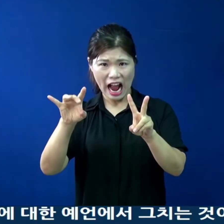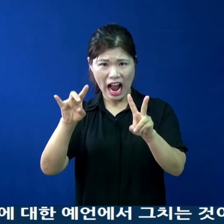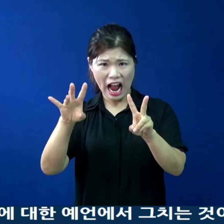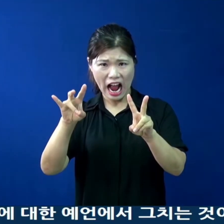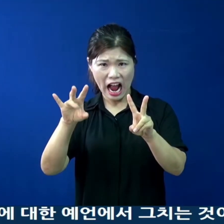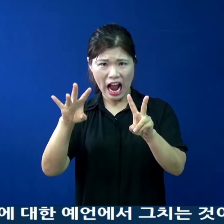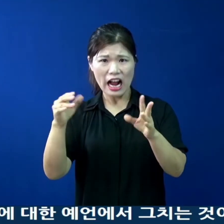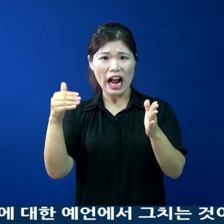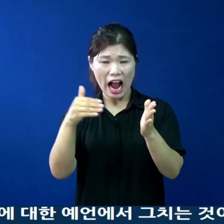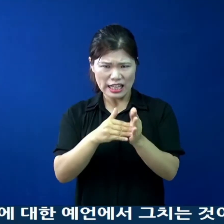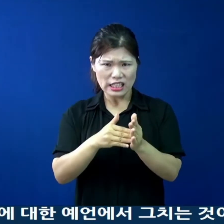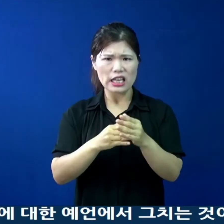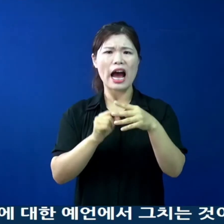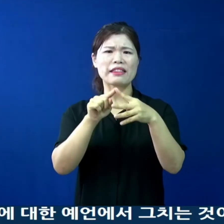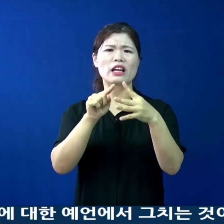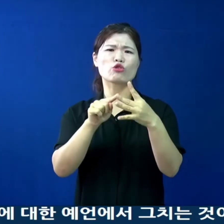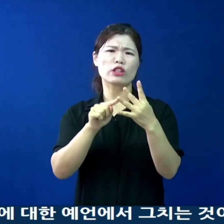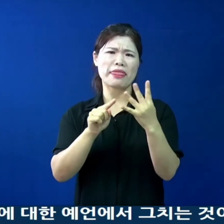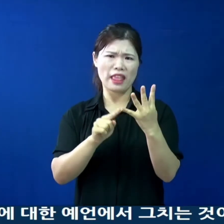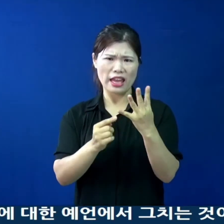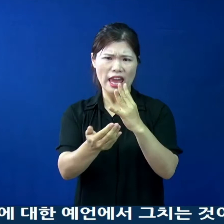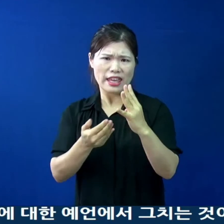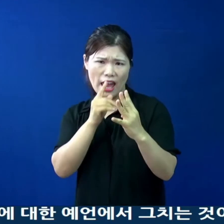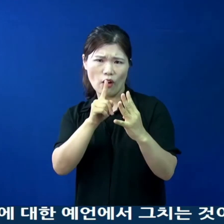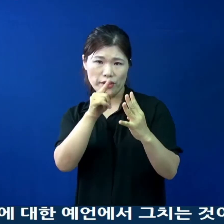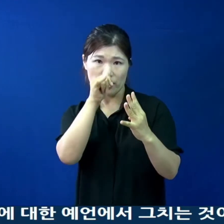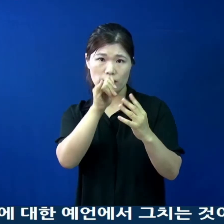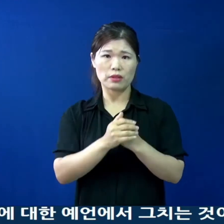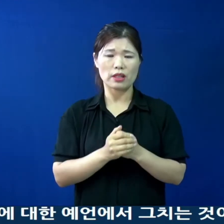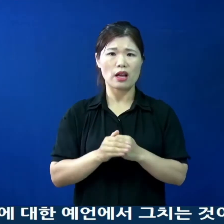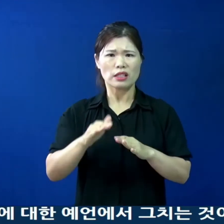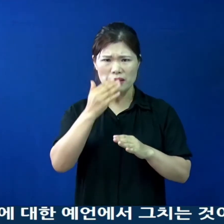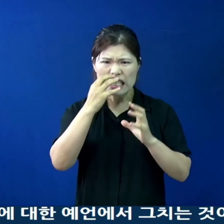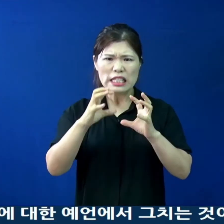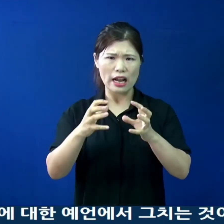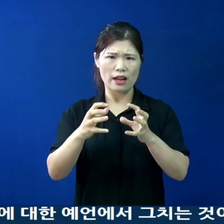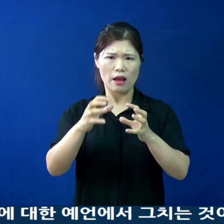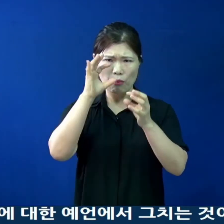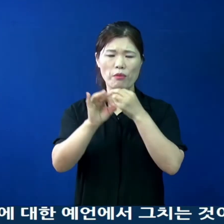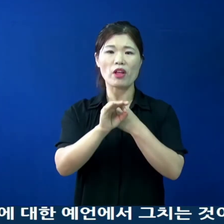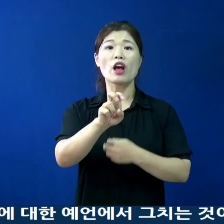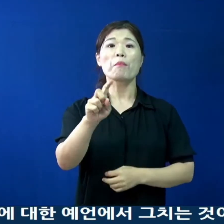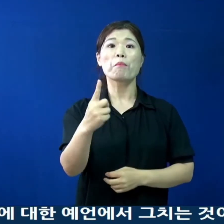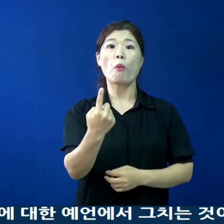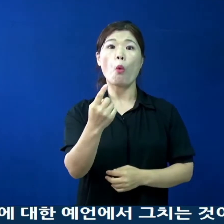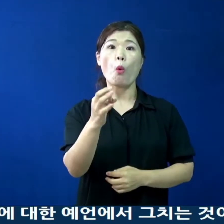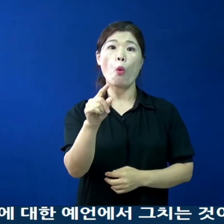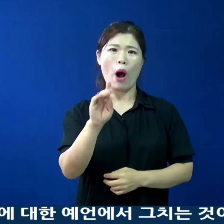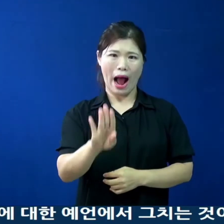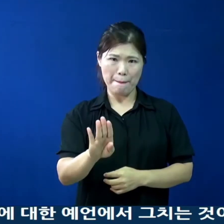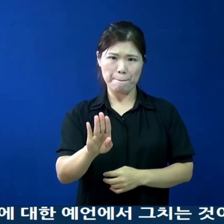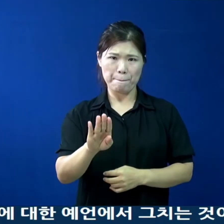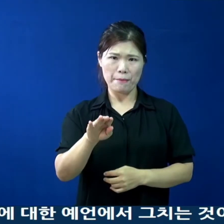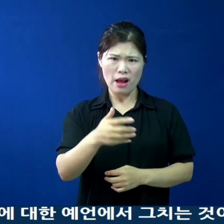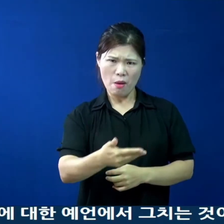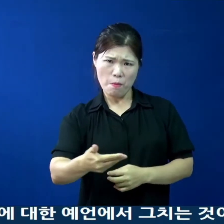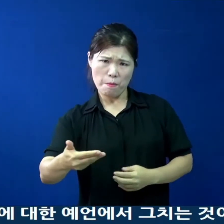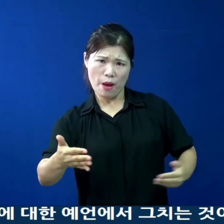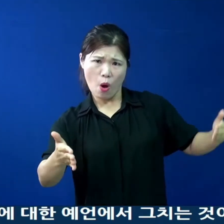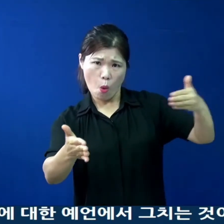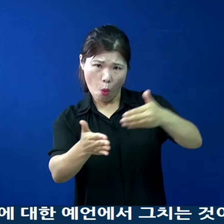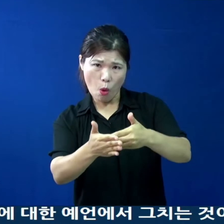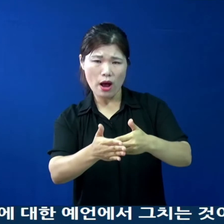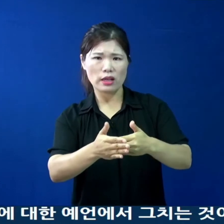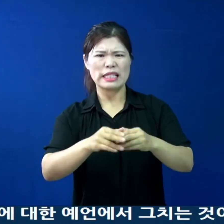정확하게 기록이 되어 있습니다. 지금 이스라엘은 이제 모압 강야까지 왔습니다. 이제 요단강만 건너면 바로 약속의